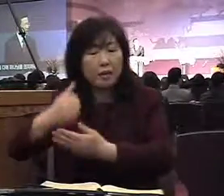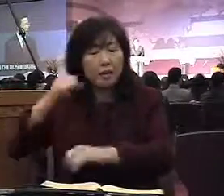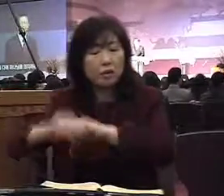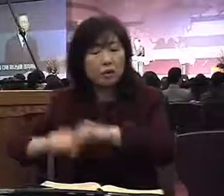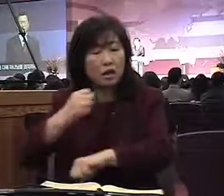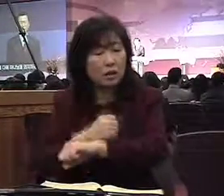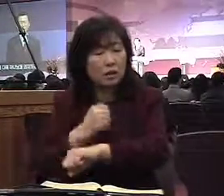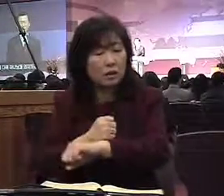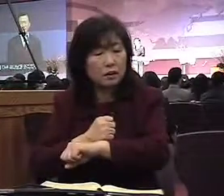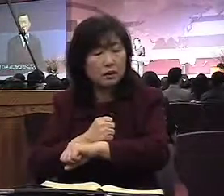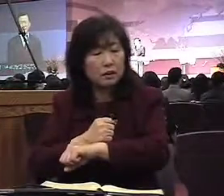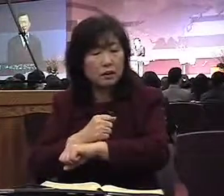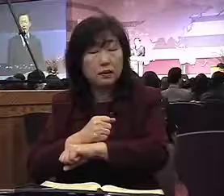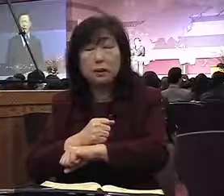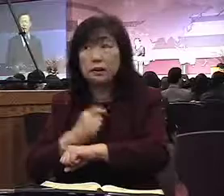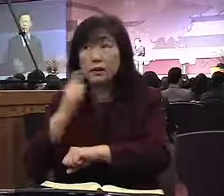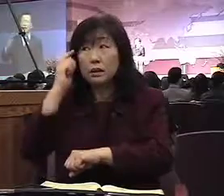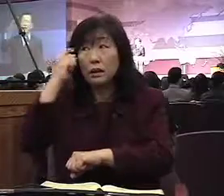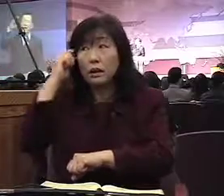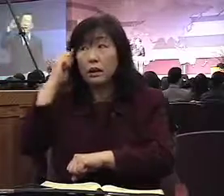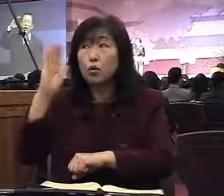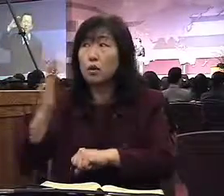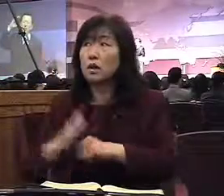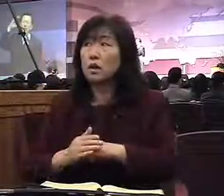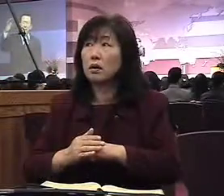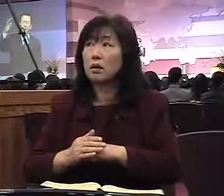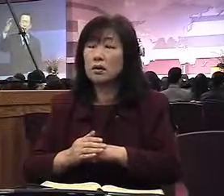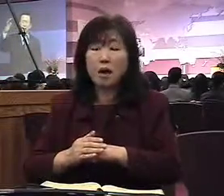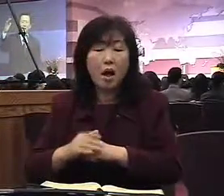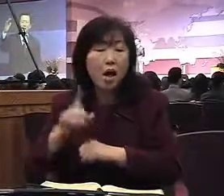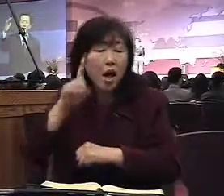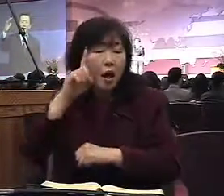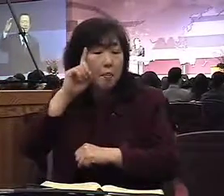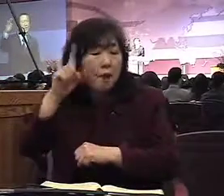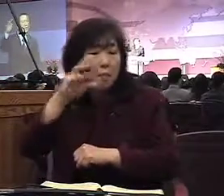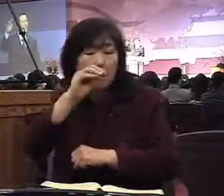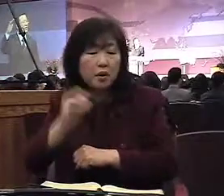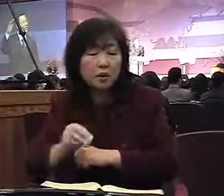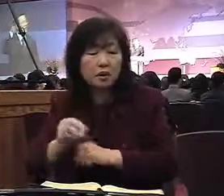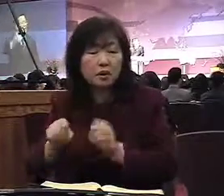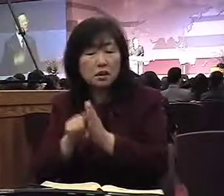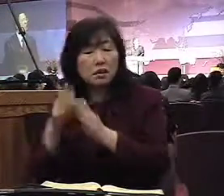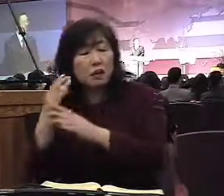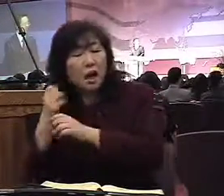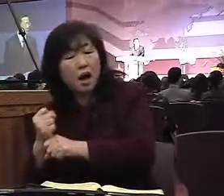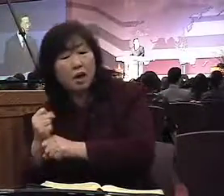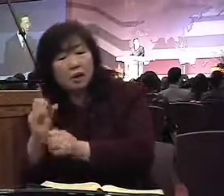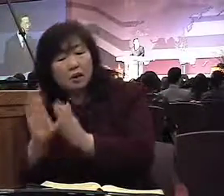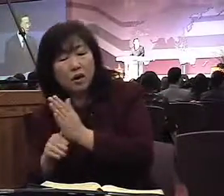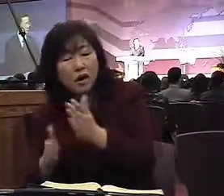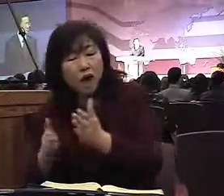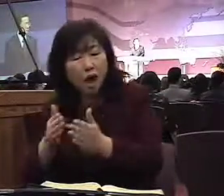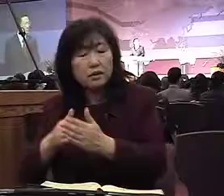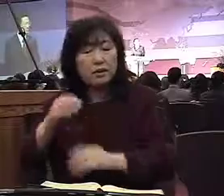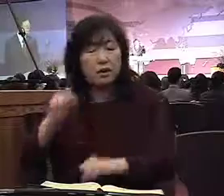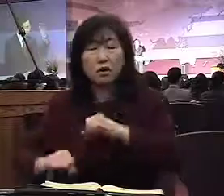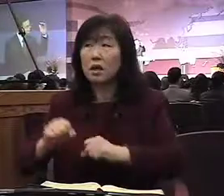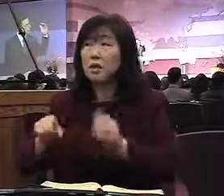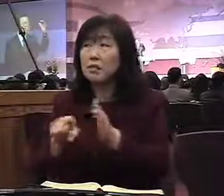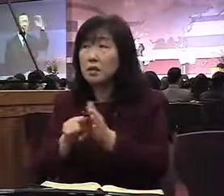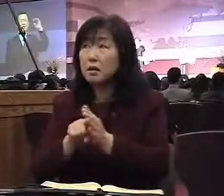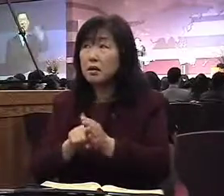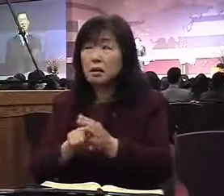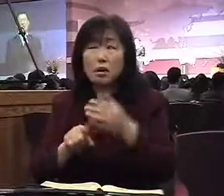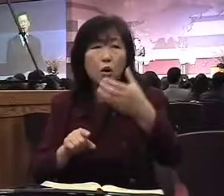생각해요. 아닙니다. 하나님께서는 우리가 100% 의지할 때까지 역사를 미루세요.